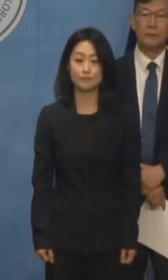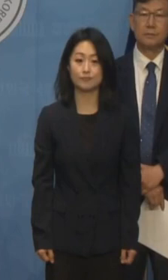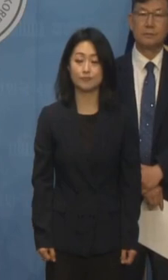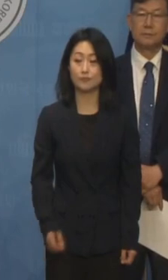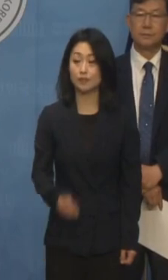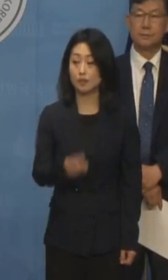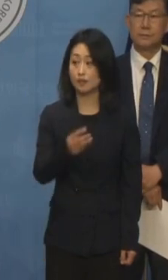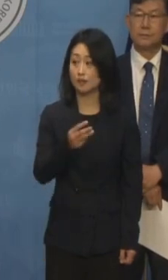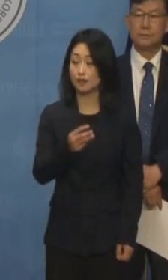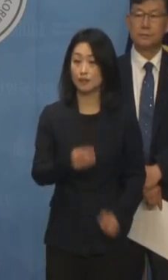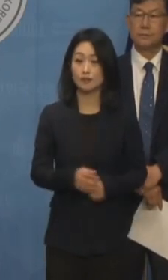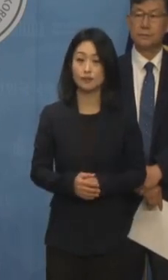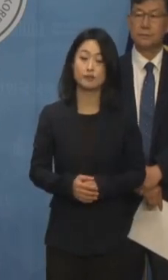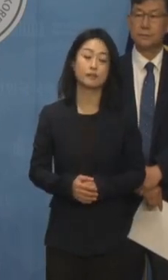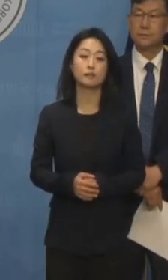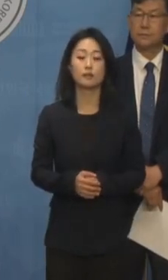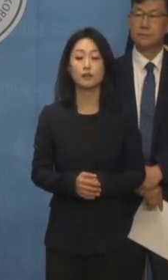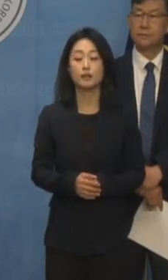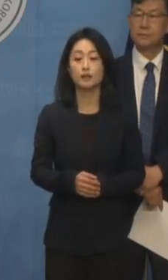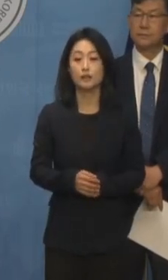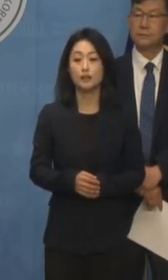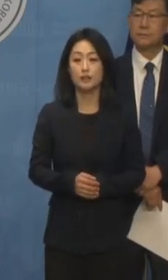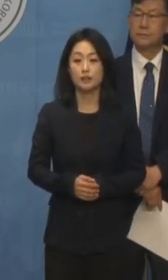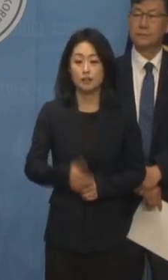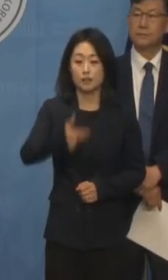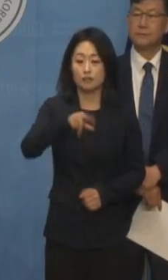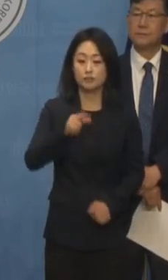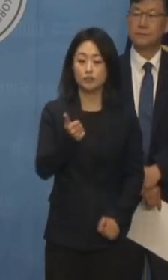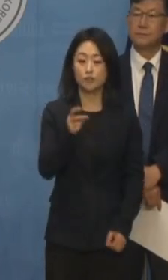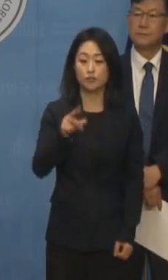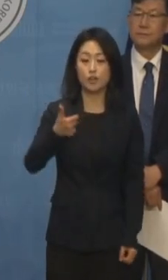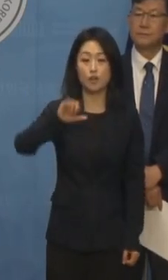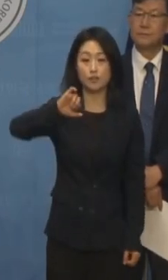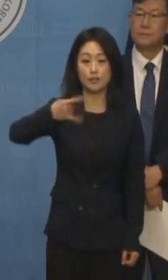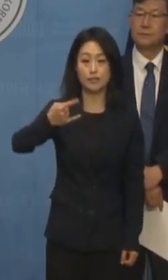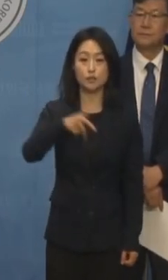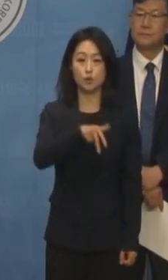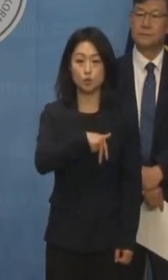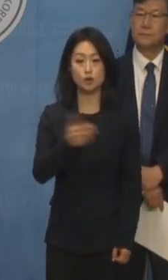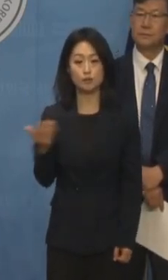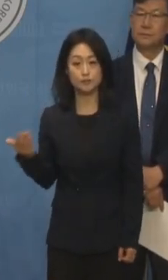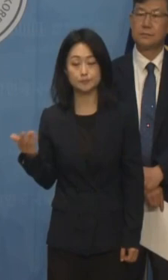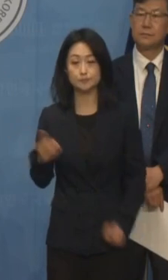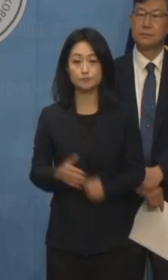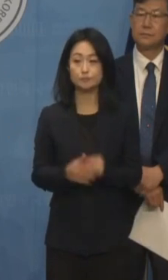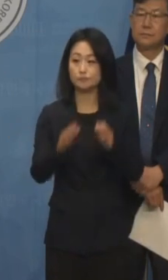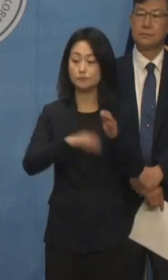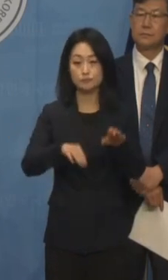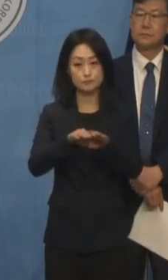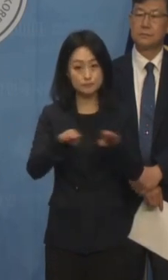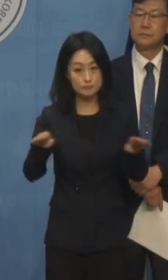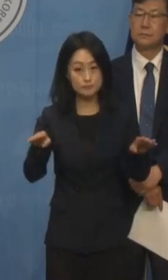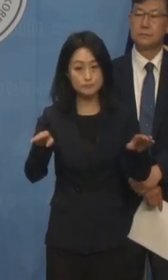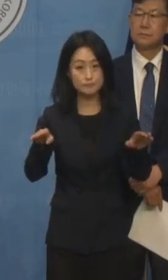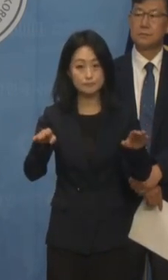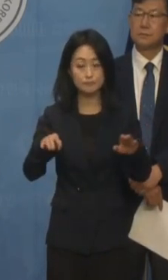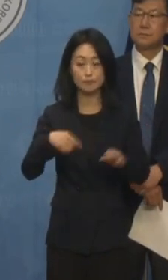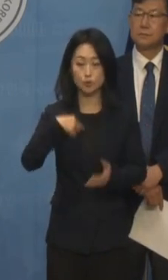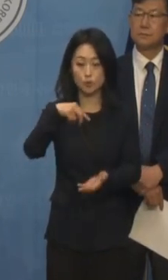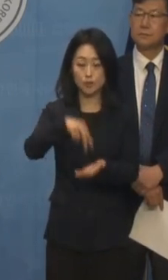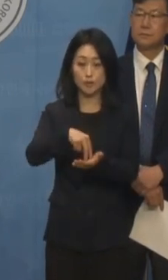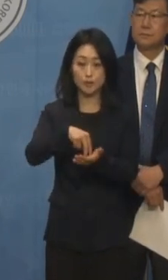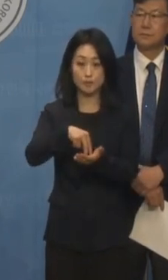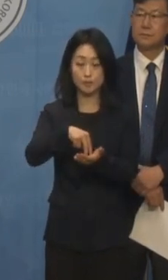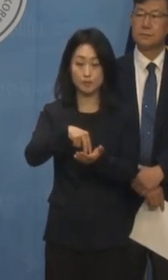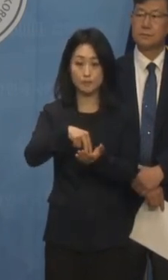서울 중성동갑 국회의원 전현희입니다. 저는 오늘 공정성과 독립성, 중립성을 망각한